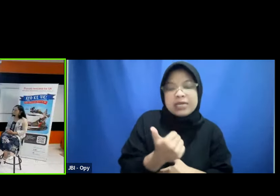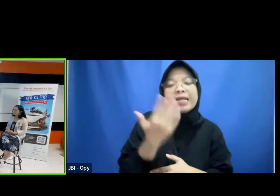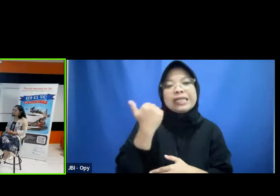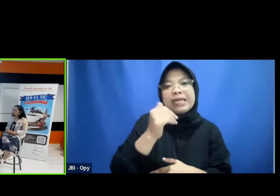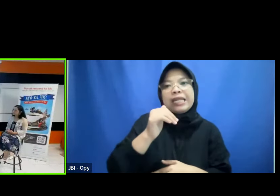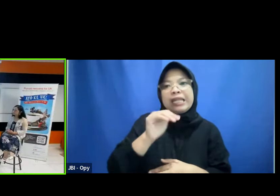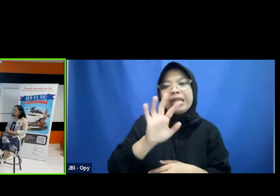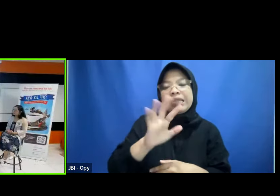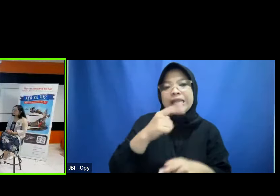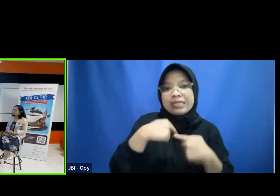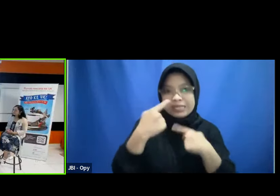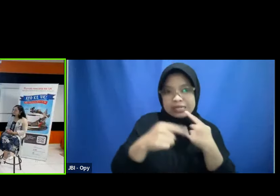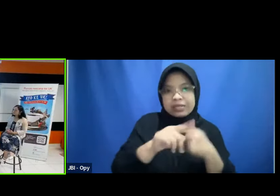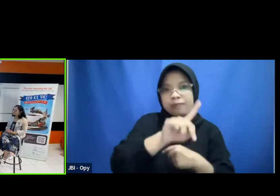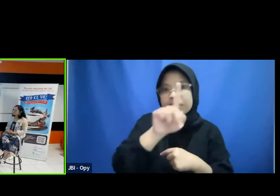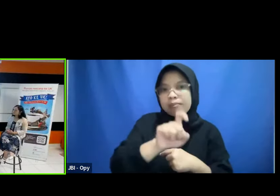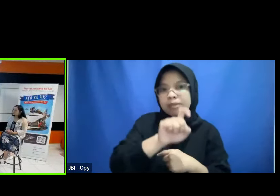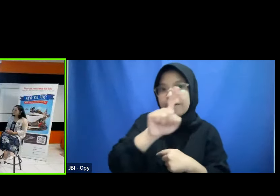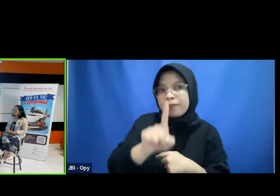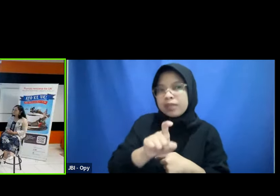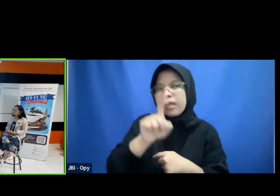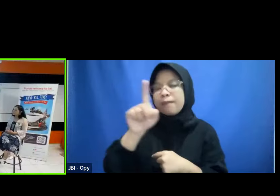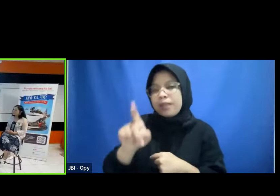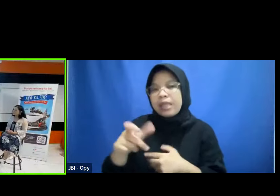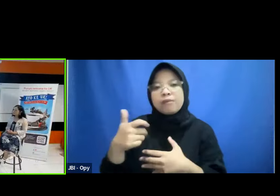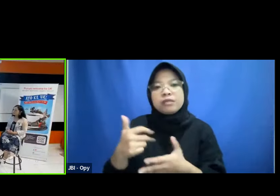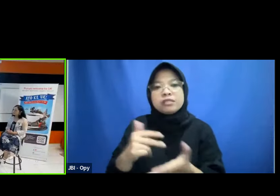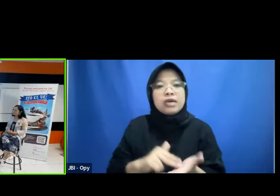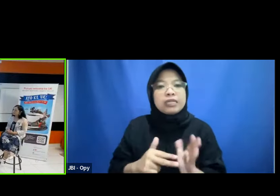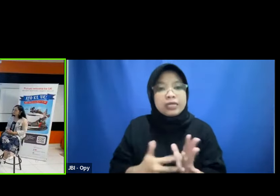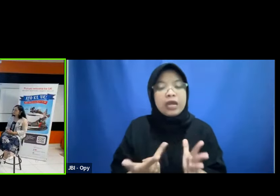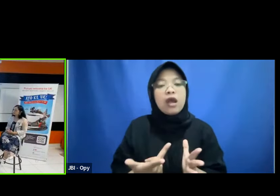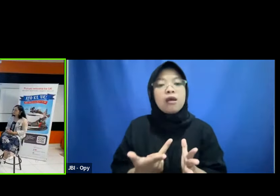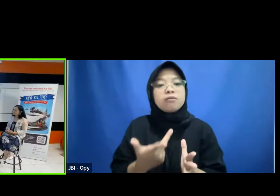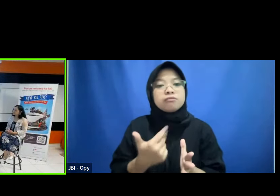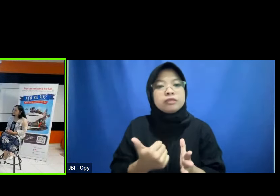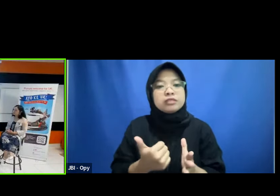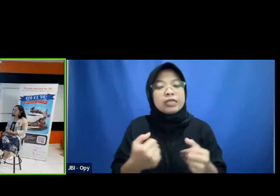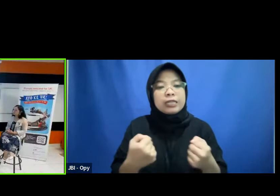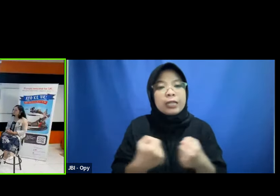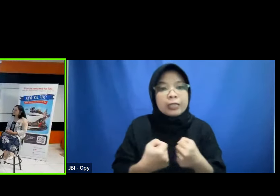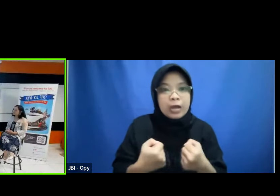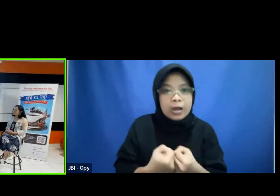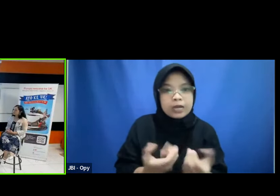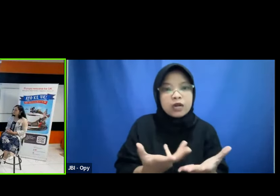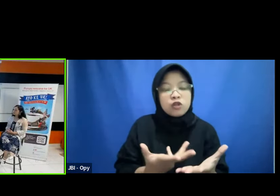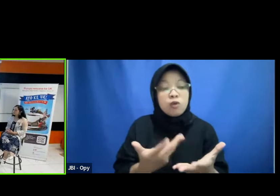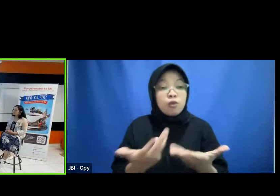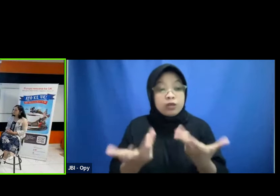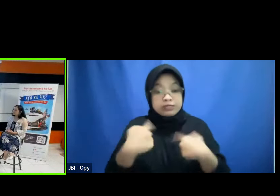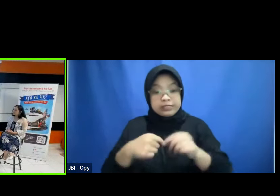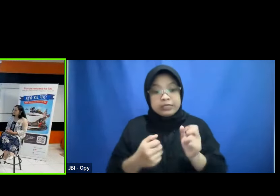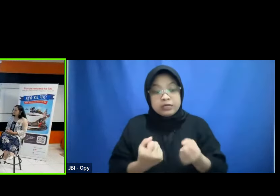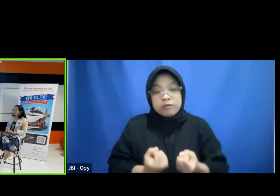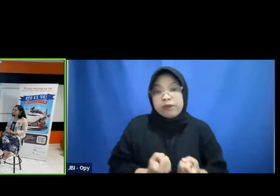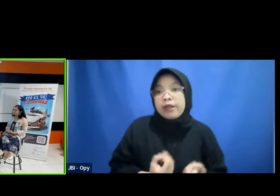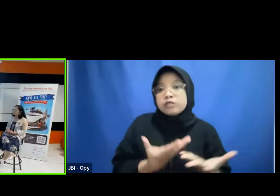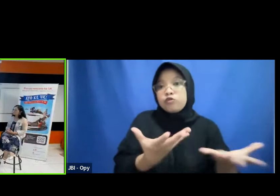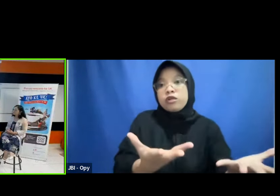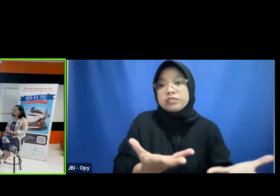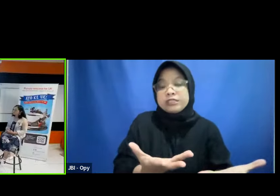pertanyaan-pertanyaani tersebut atau interview this person if we them a chance if we EXP them to